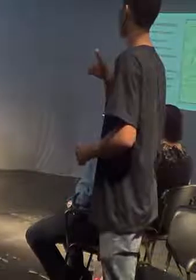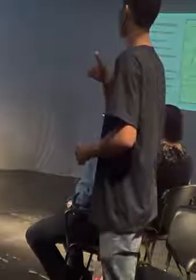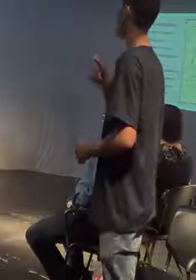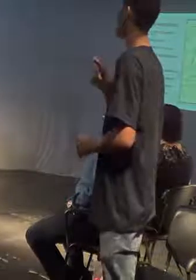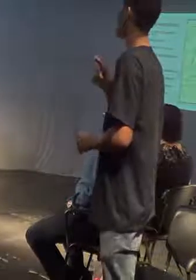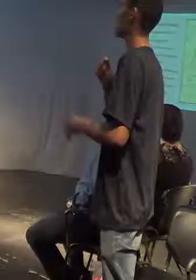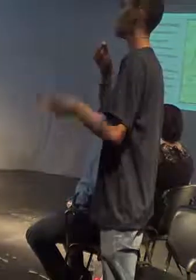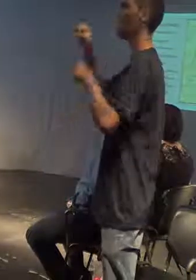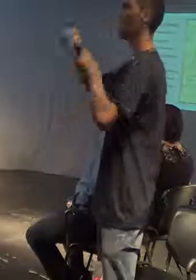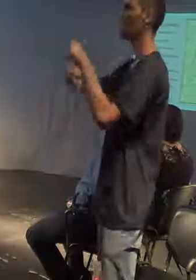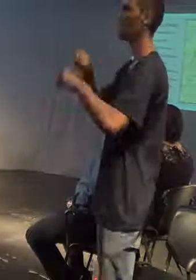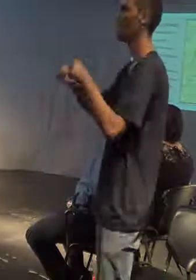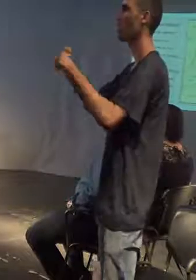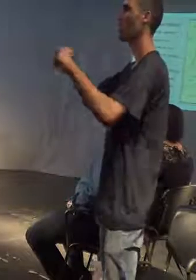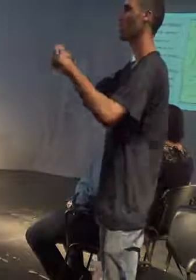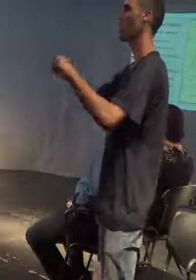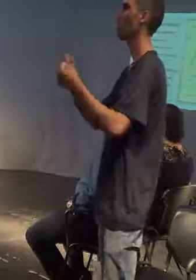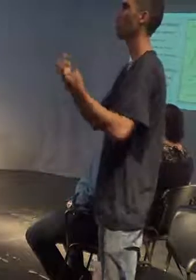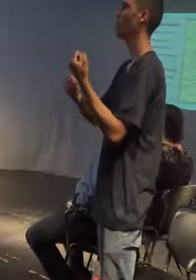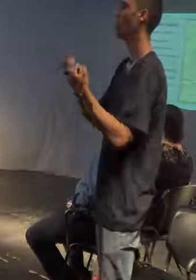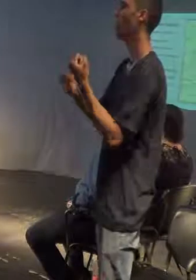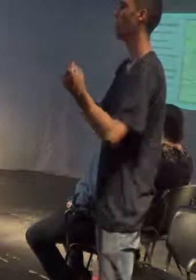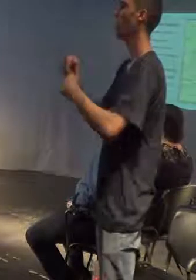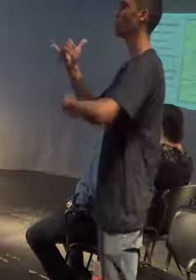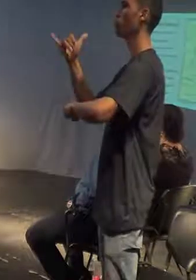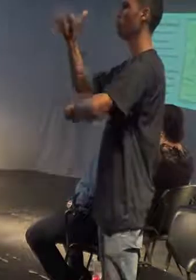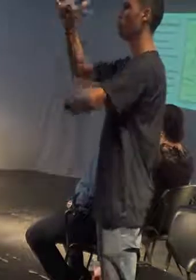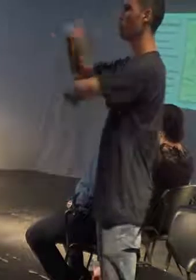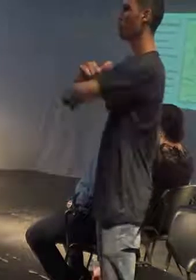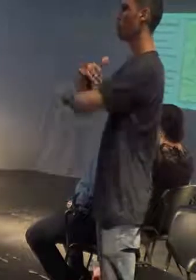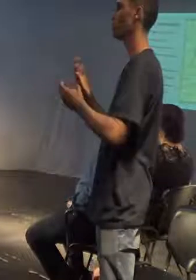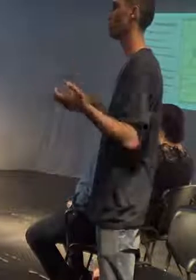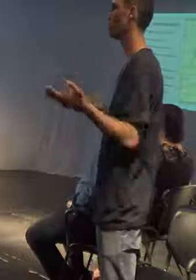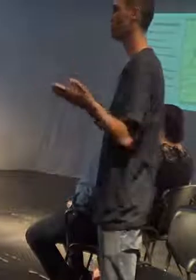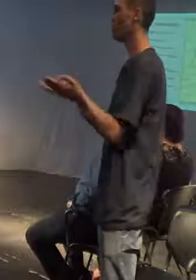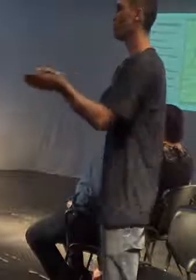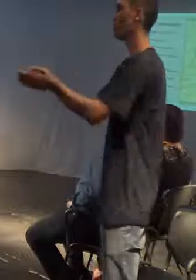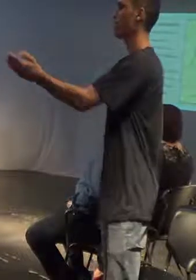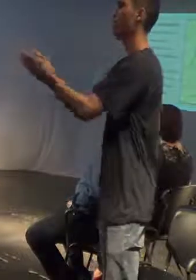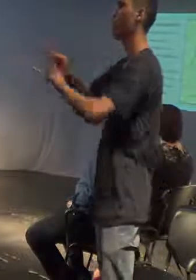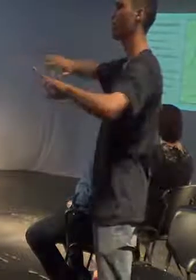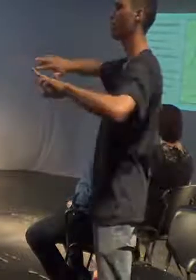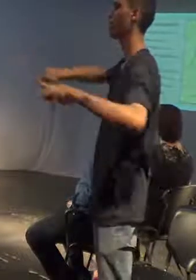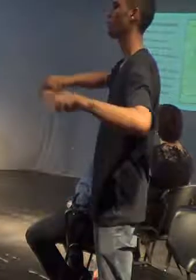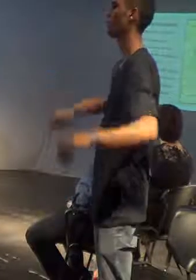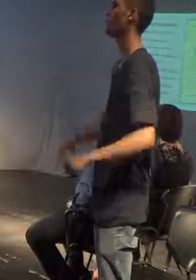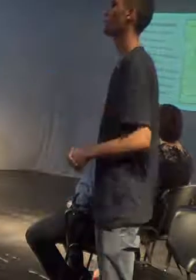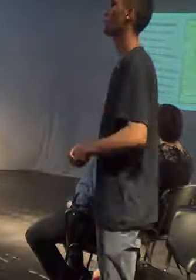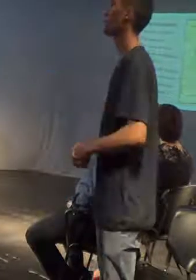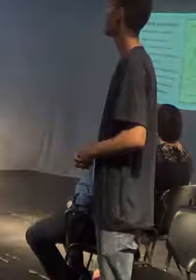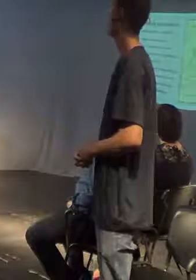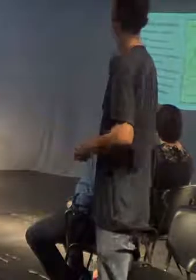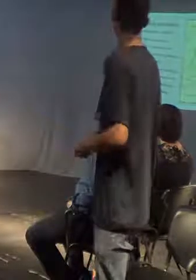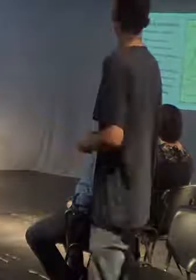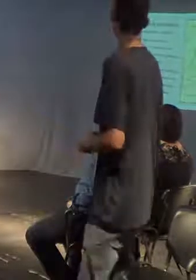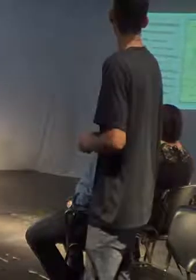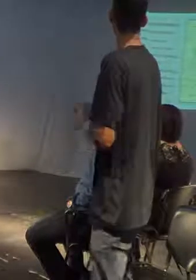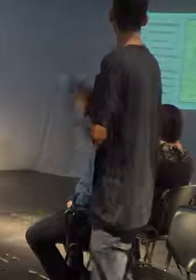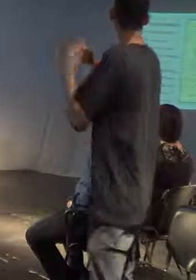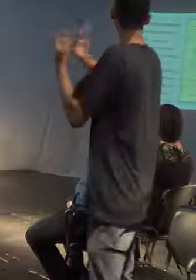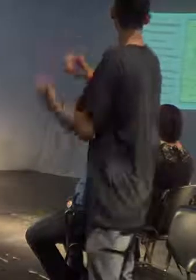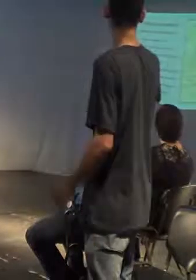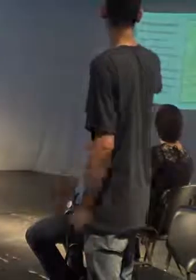Uruçuca. Uruçuca sofre mais com Serra Grande do que a própria sede do município, né? Então a gente teve o aeroporto,